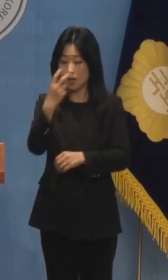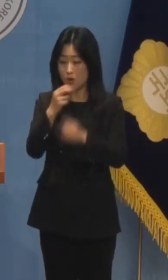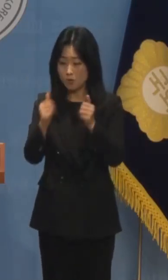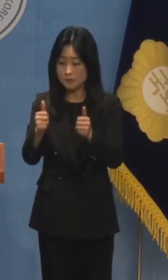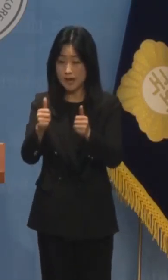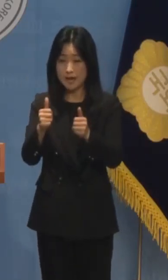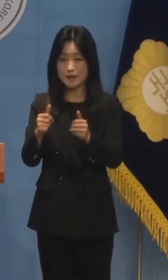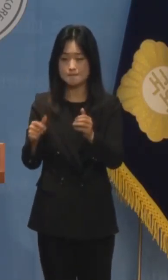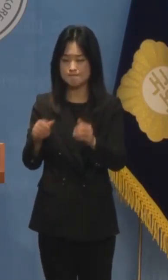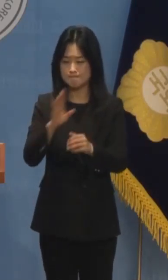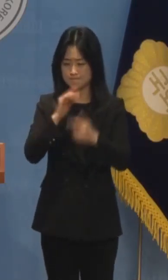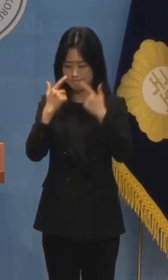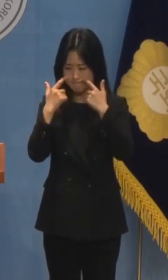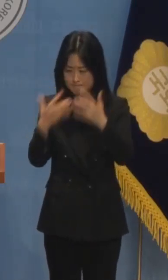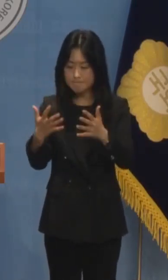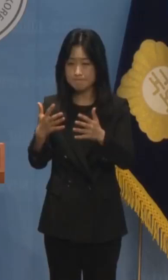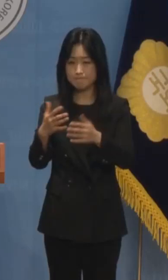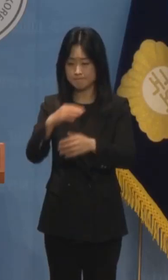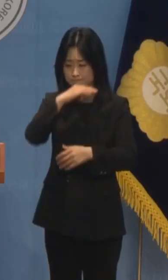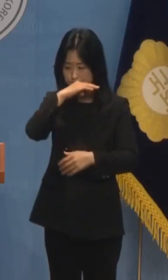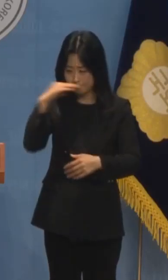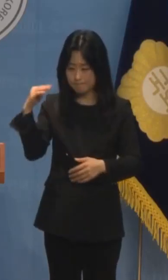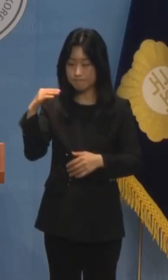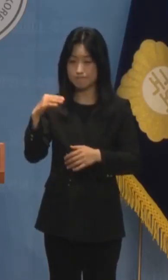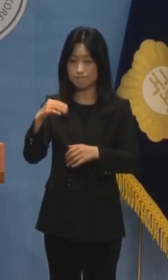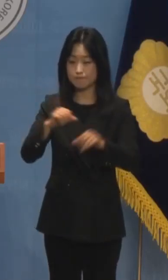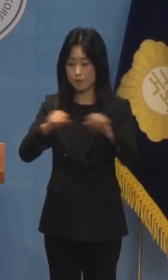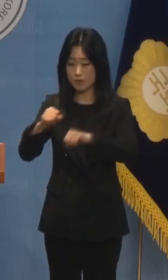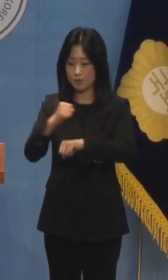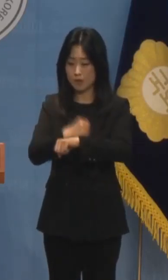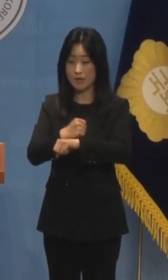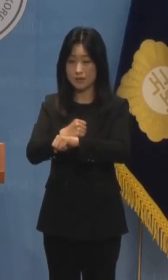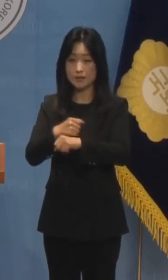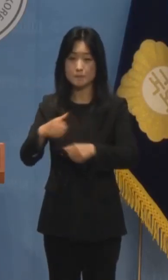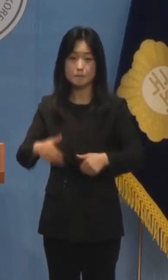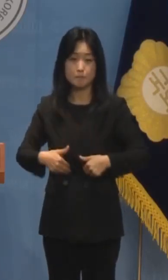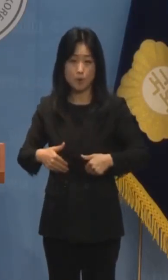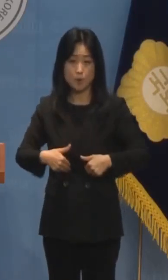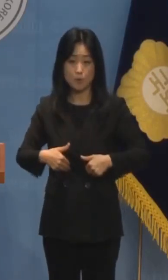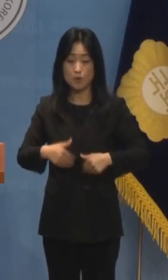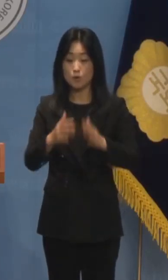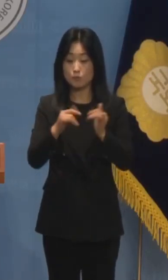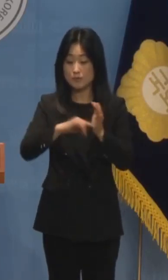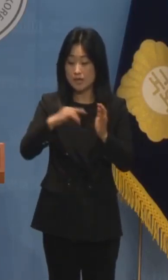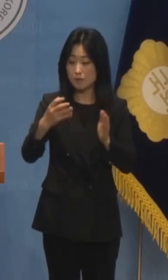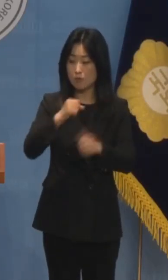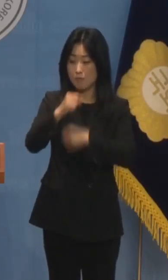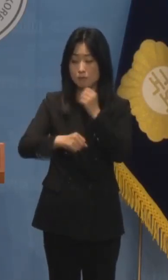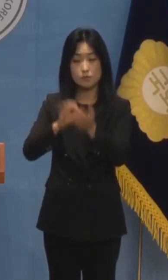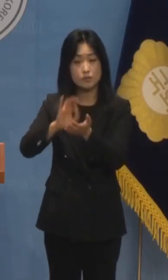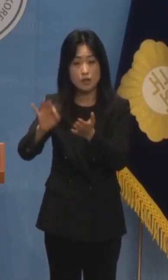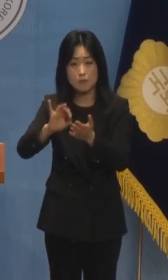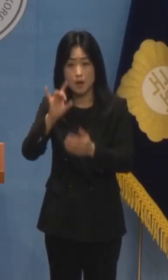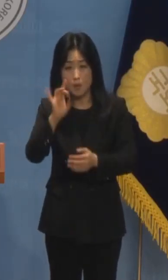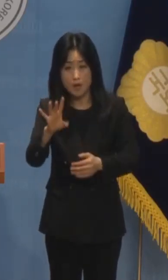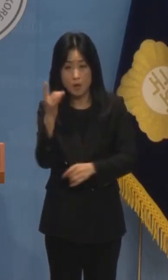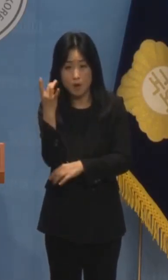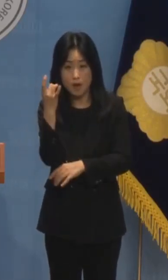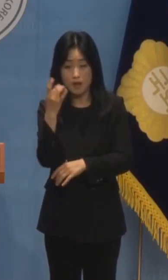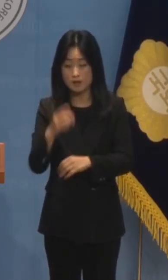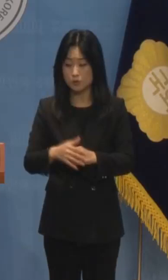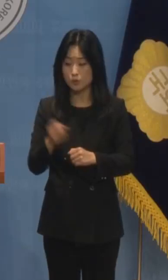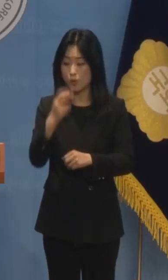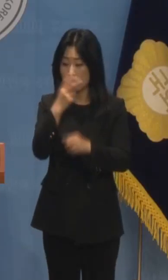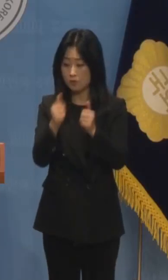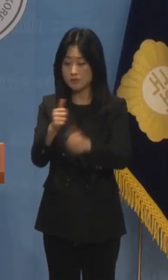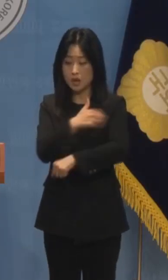서해 법질서를 세우는 중요한 계기가 될 것입니다. 또한 국민 혈세를 쌈짓돈으로 사용하고 정치,